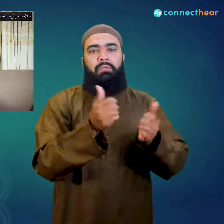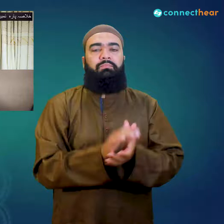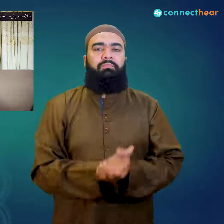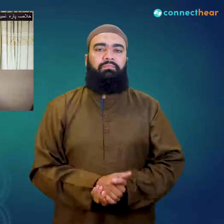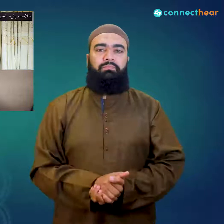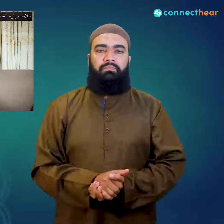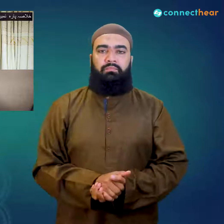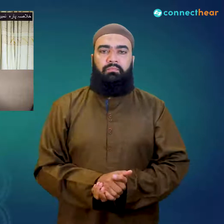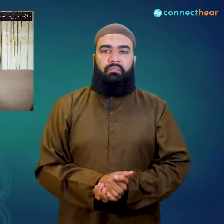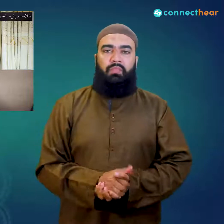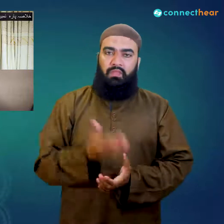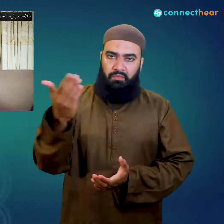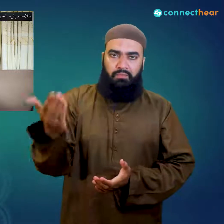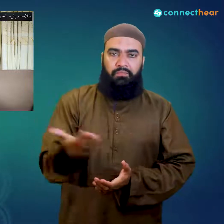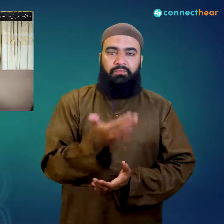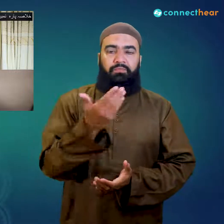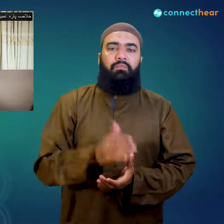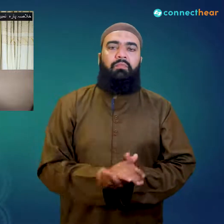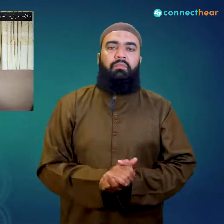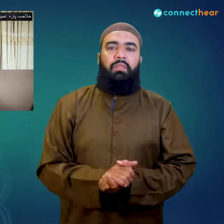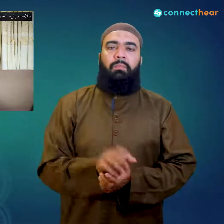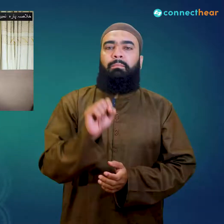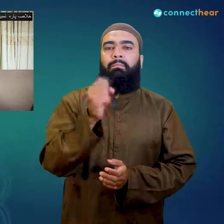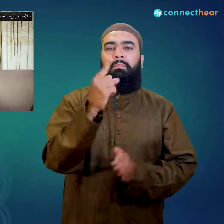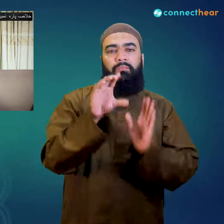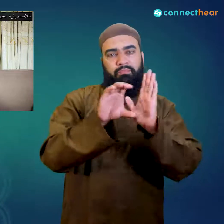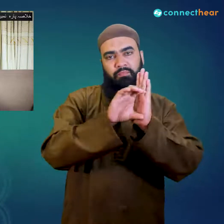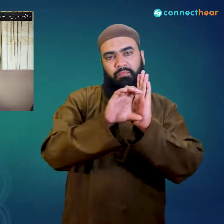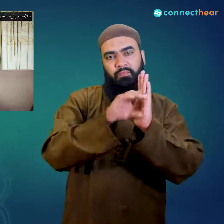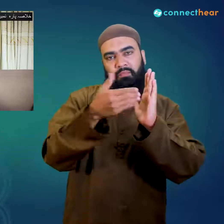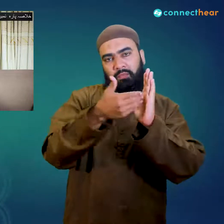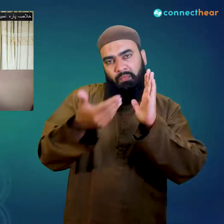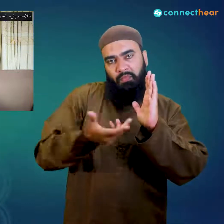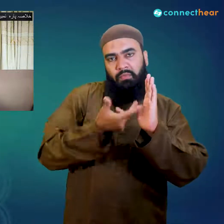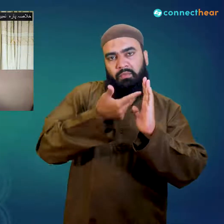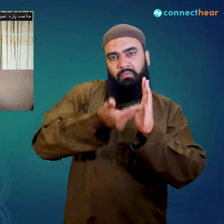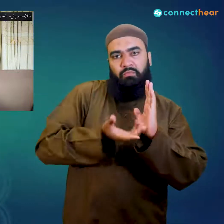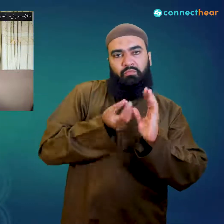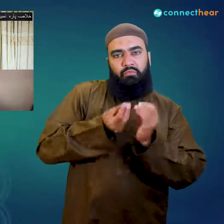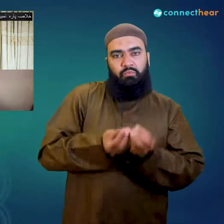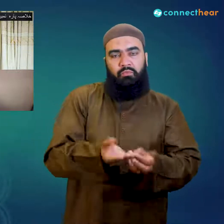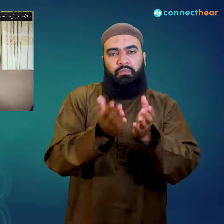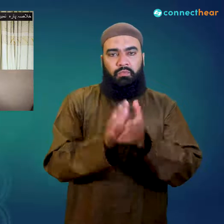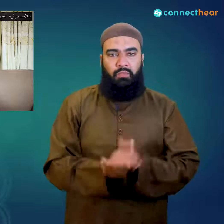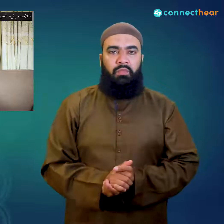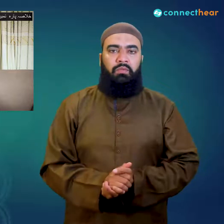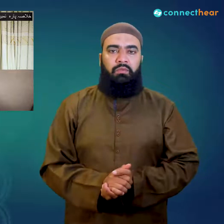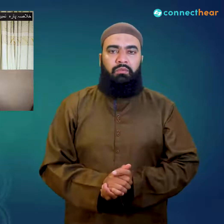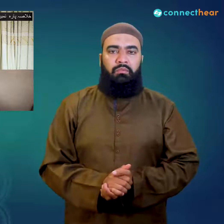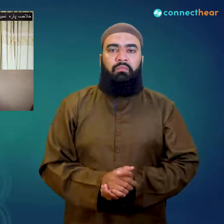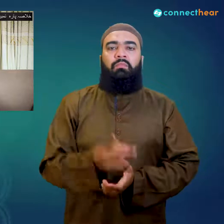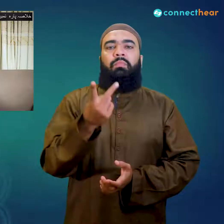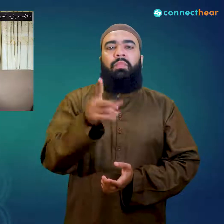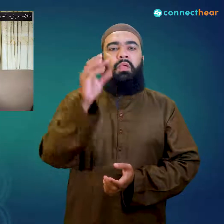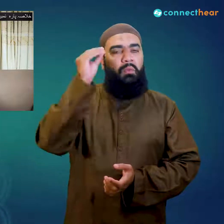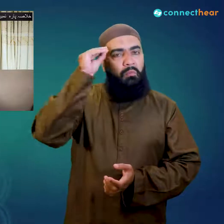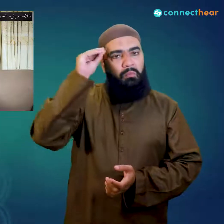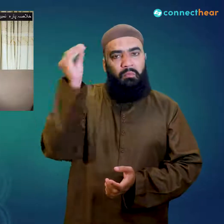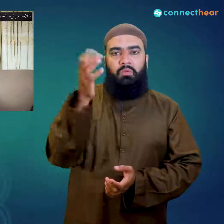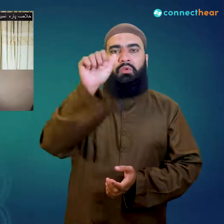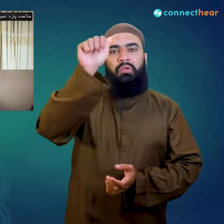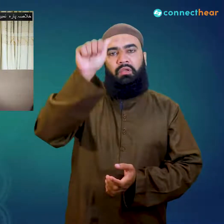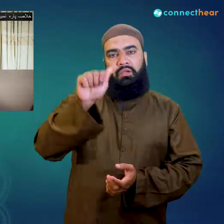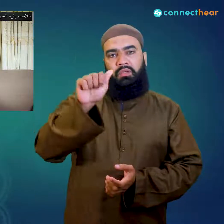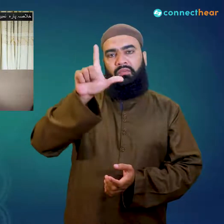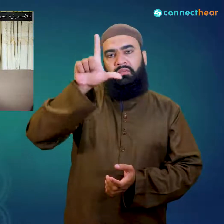دیکھ سکے۔ تو آئیے پہلے پارے سے اس کی ابتدا کرتے ہیں، جو الف لام